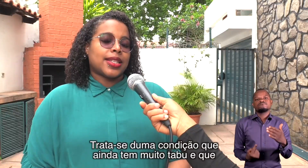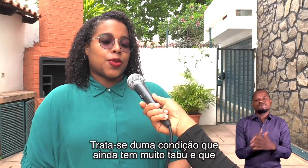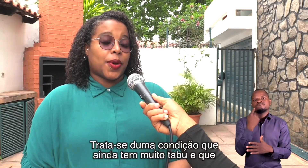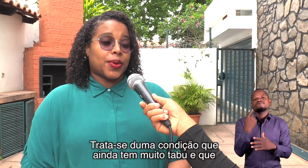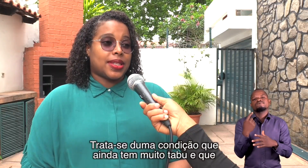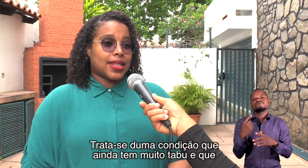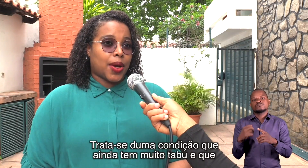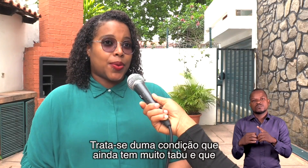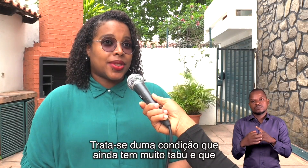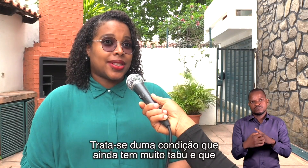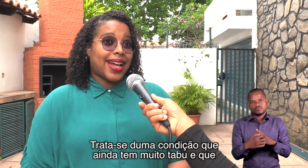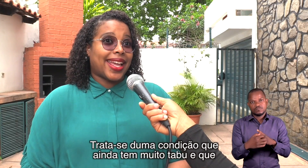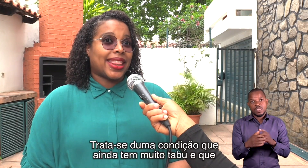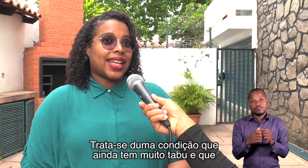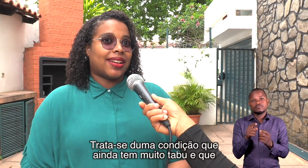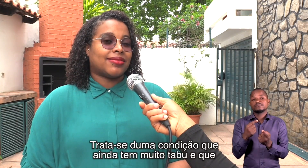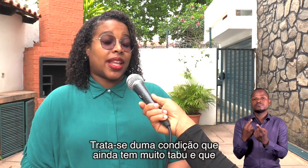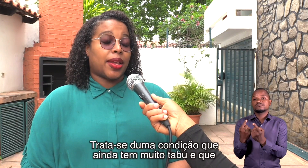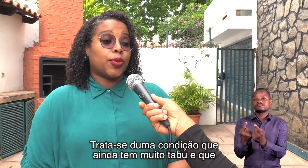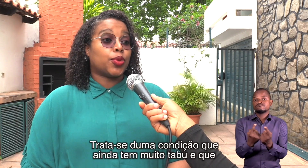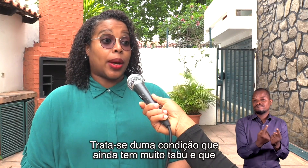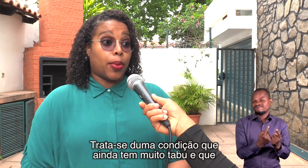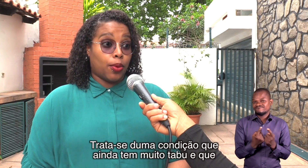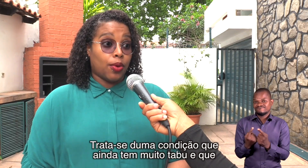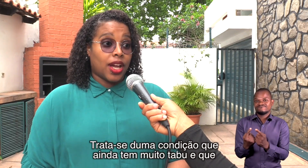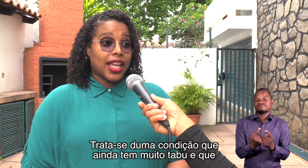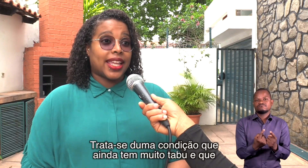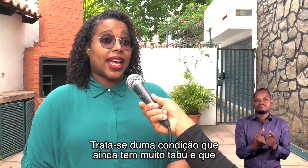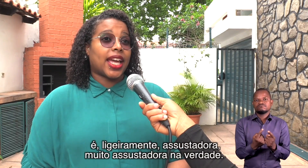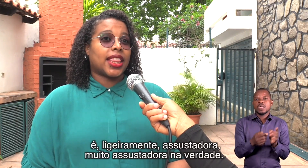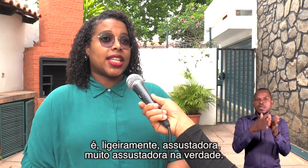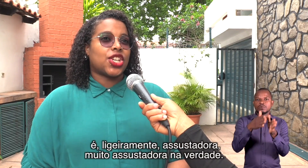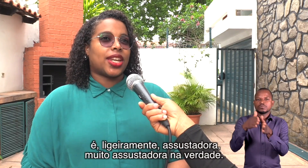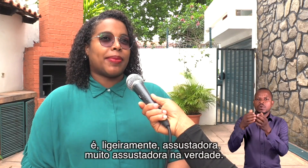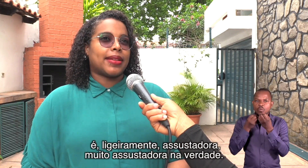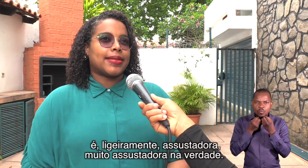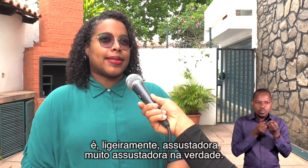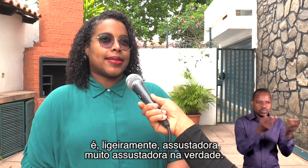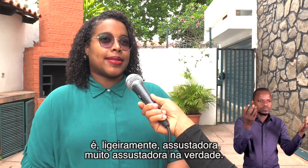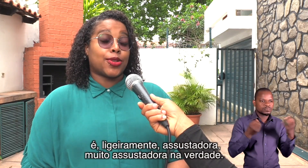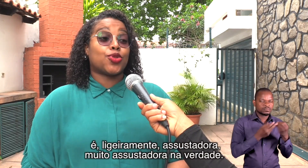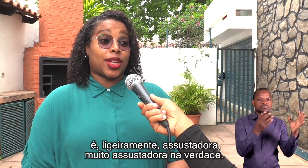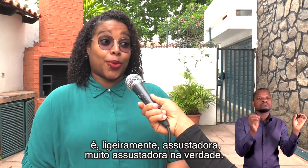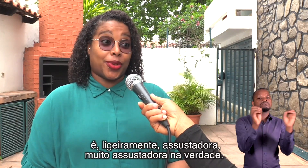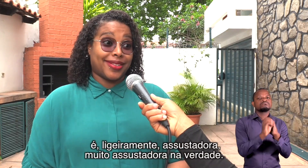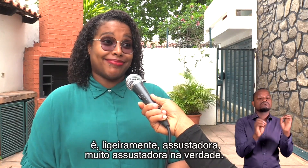Trata-se de uma condição que ainda tem muito tabu e que é ligeiramente assustadora,